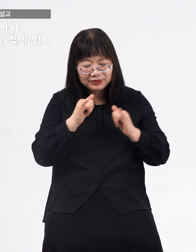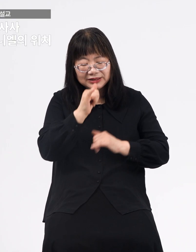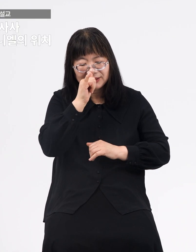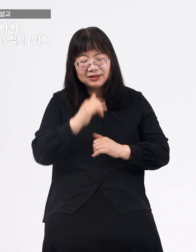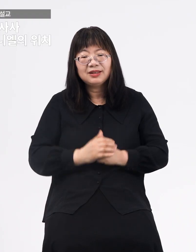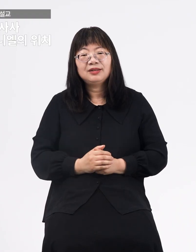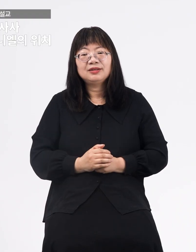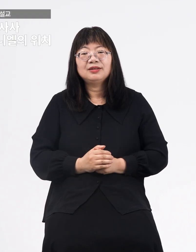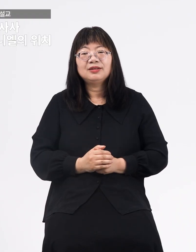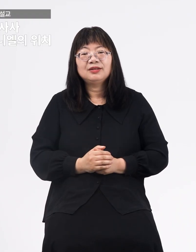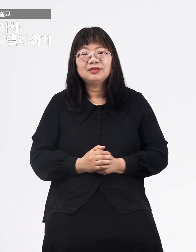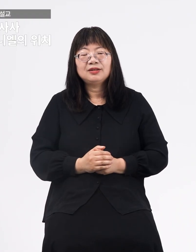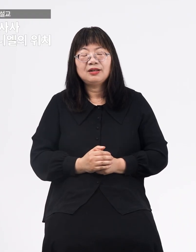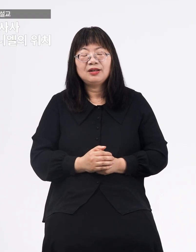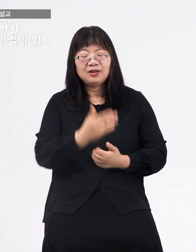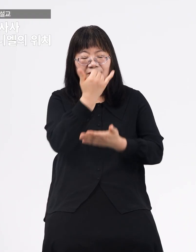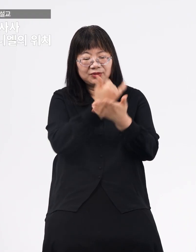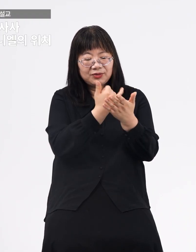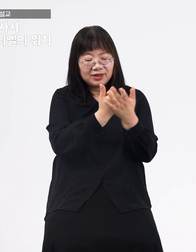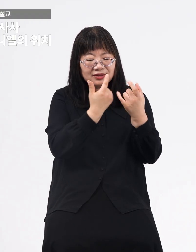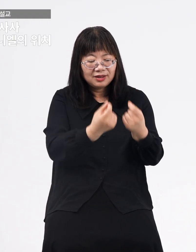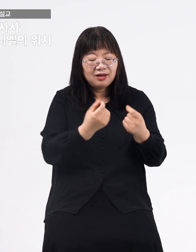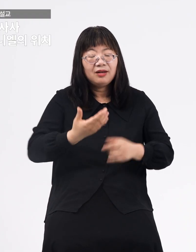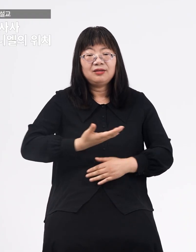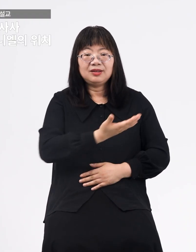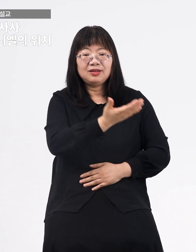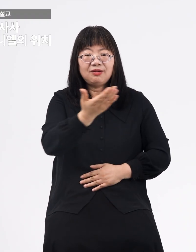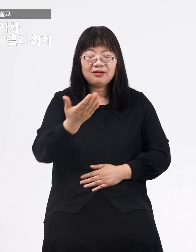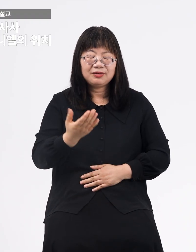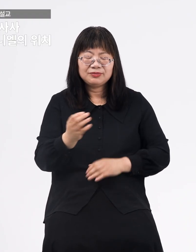그와 같이 너희를